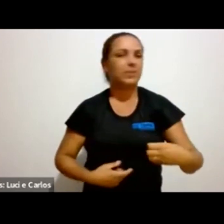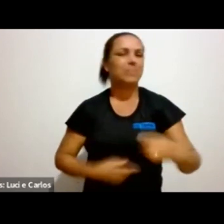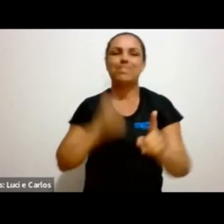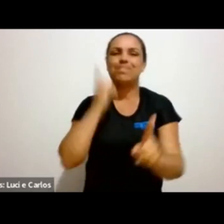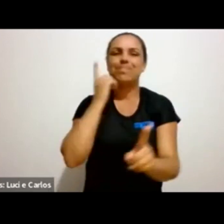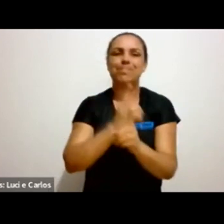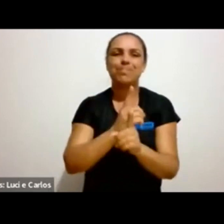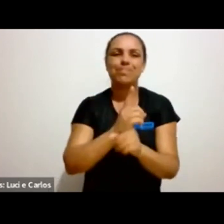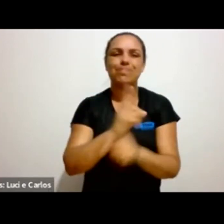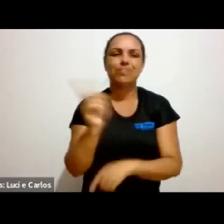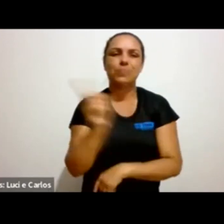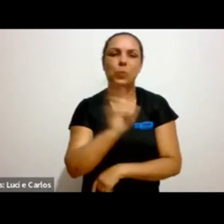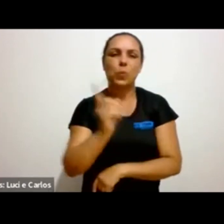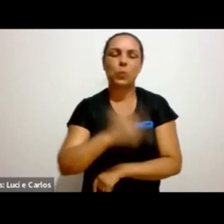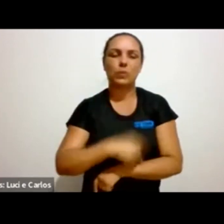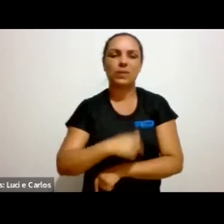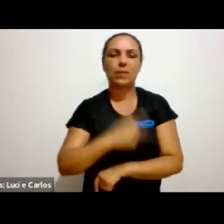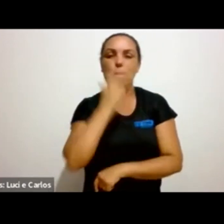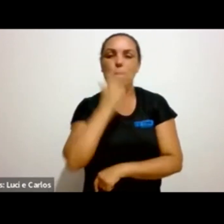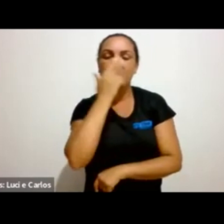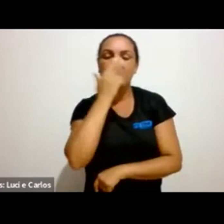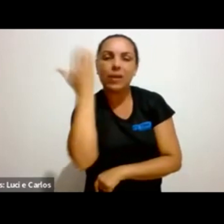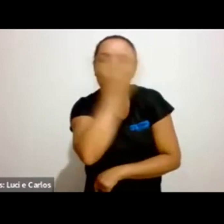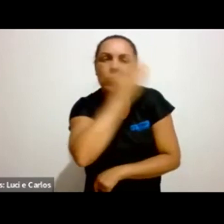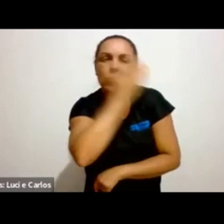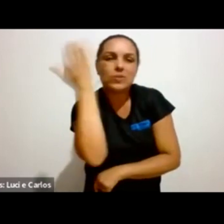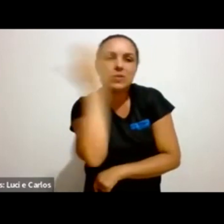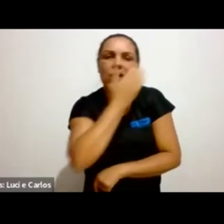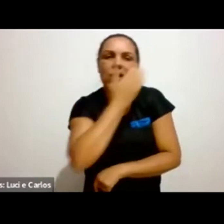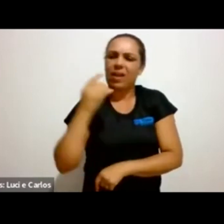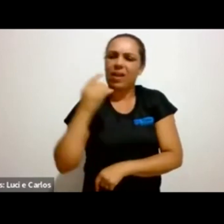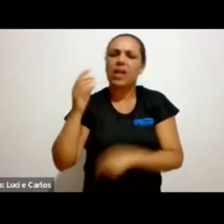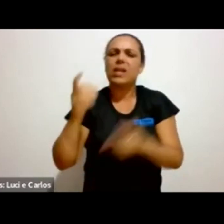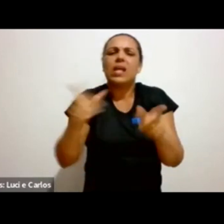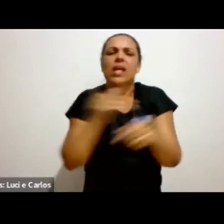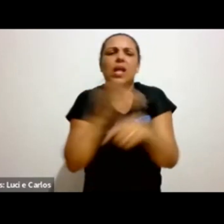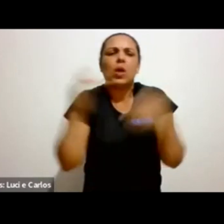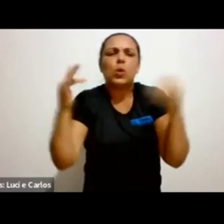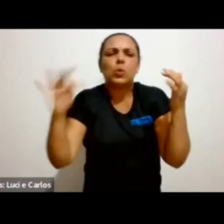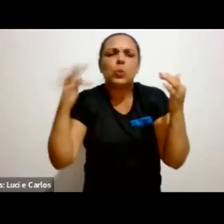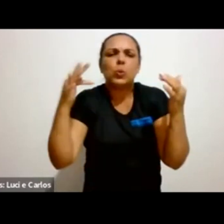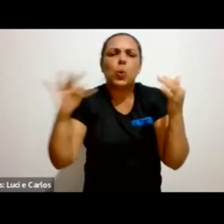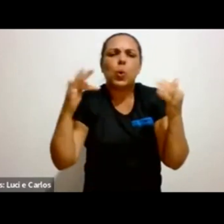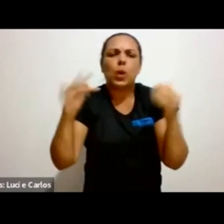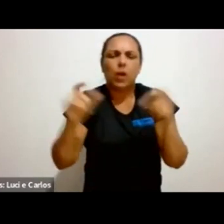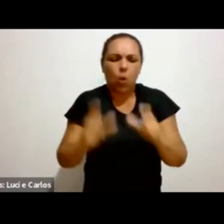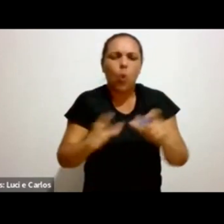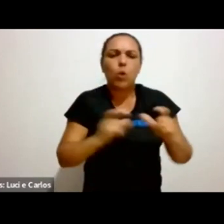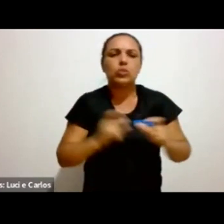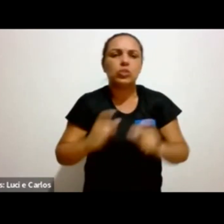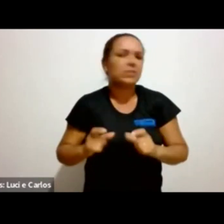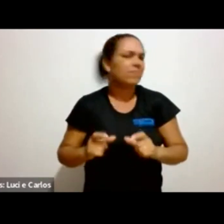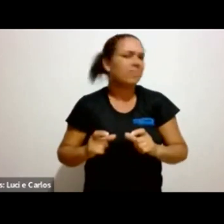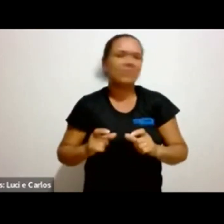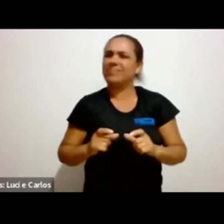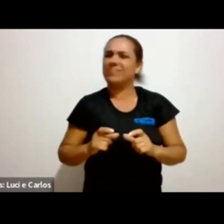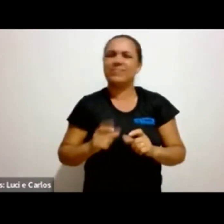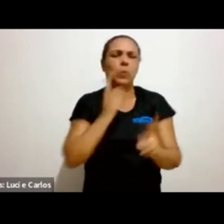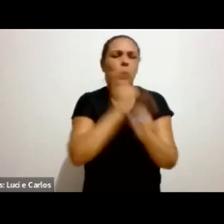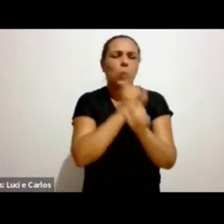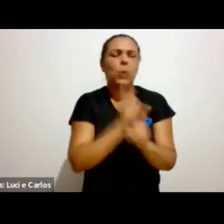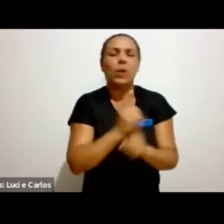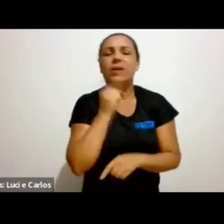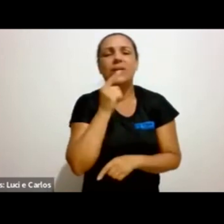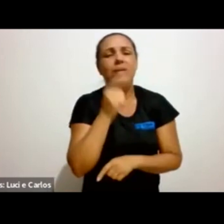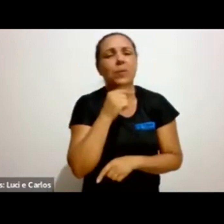ó, a música Trem-Bala, ela revela para nós como que é importante nós